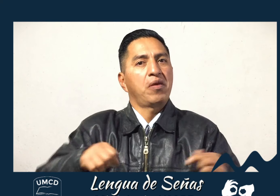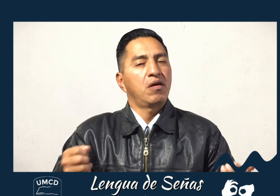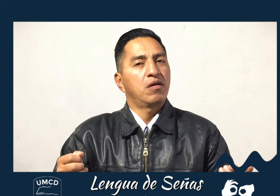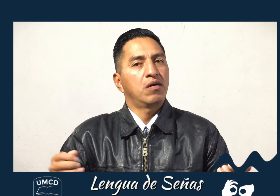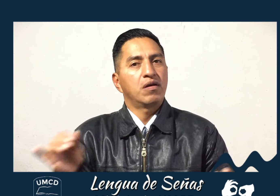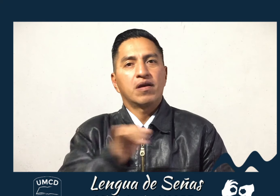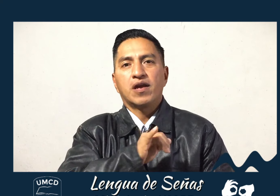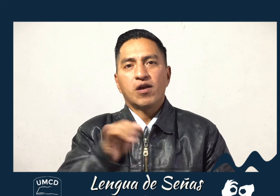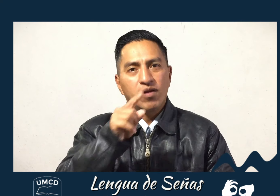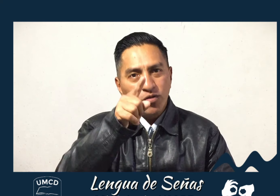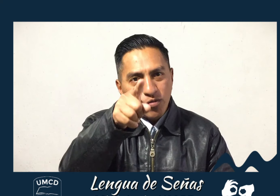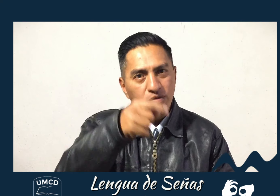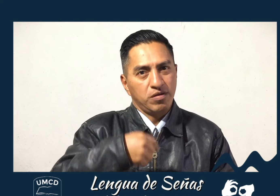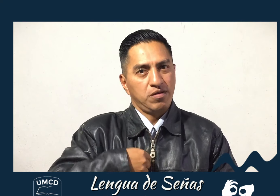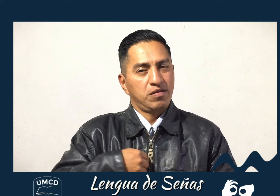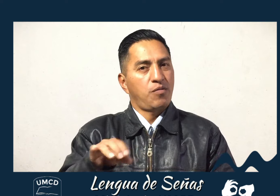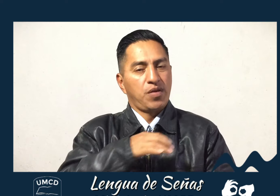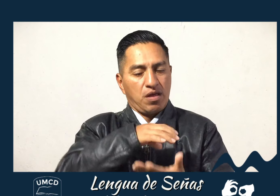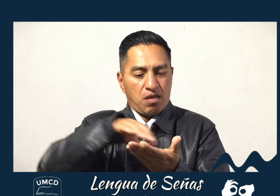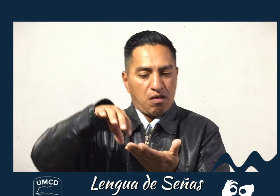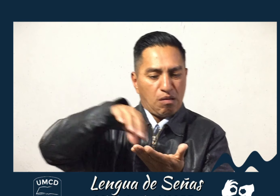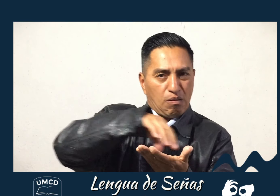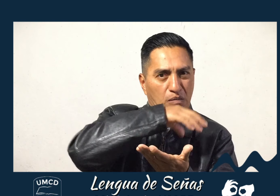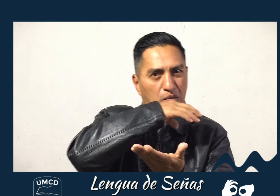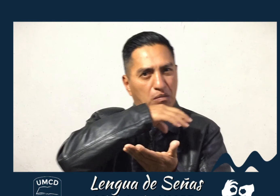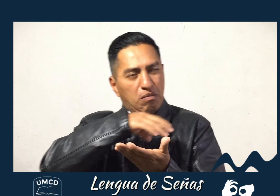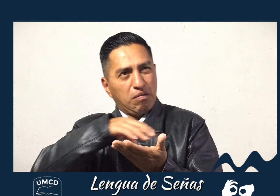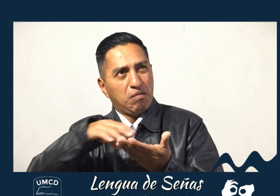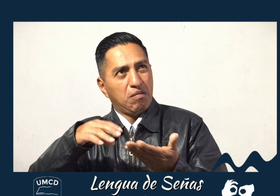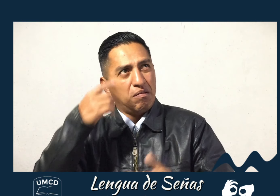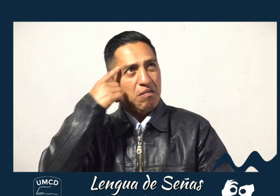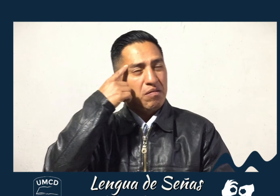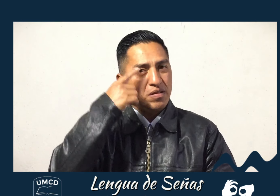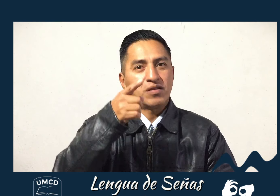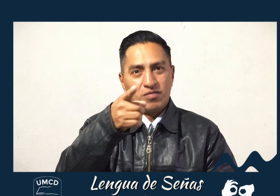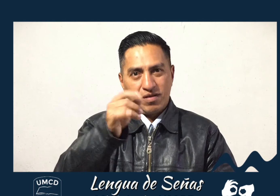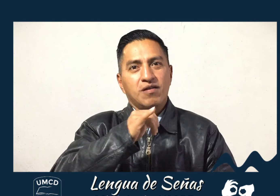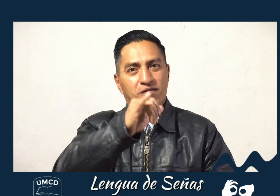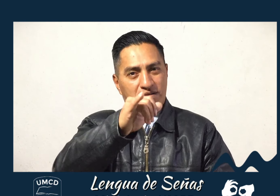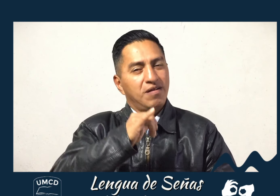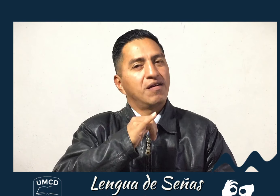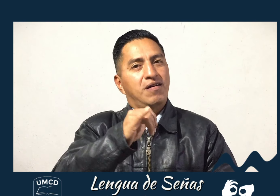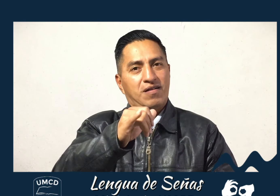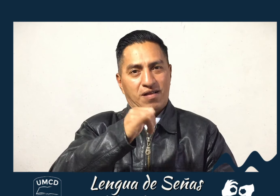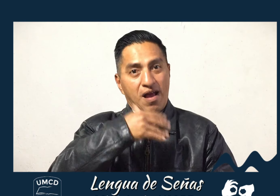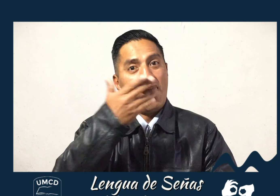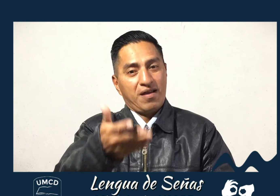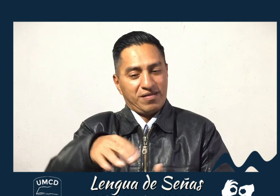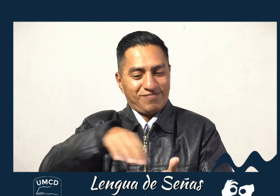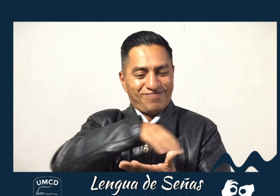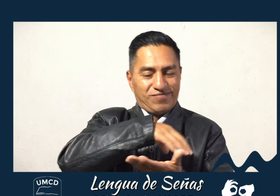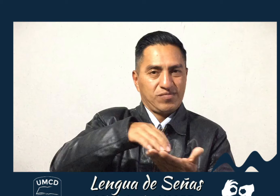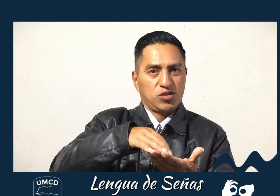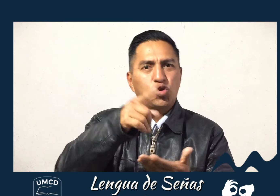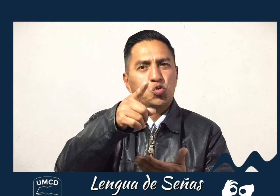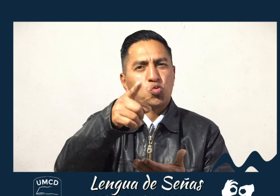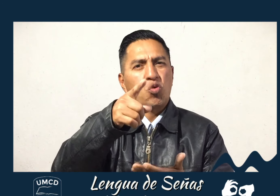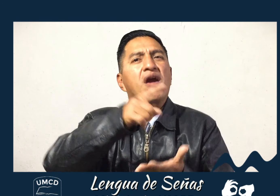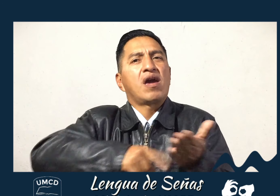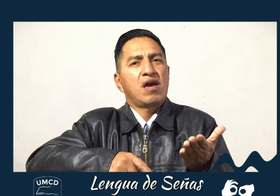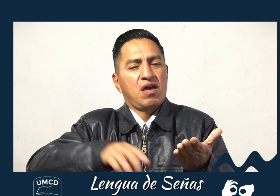Pedro, la duda también nos invade a nosotros en muchos momentos. Por eso debemos preguntarnos: